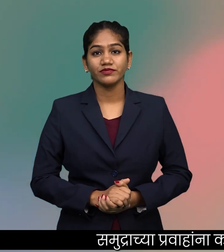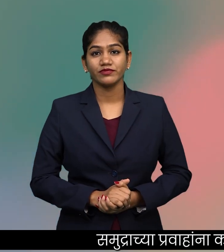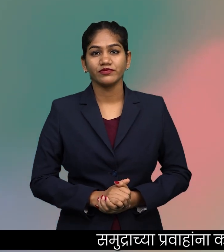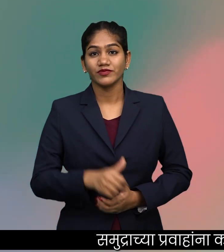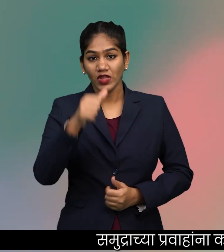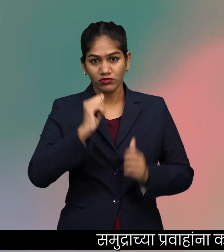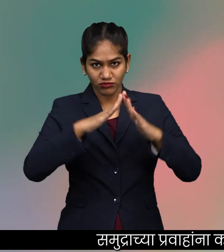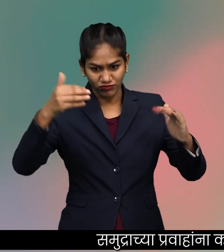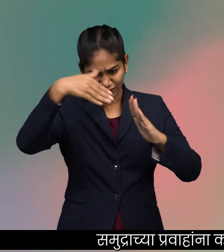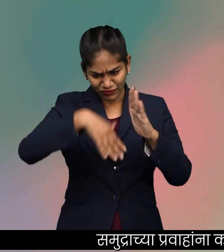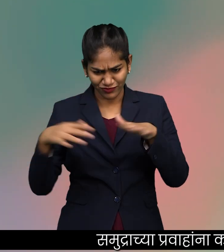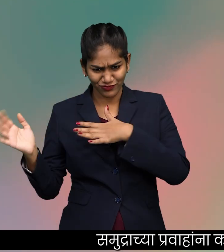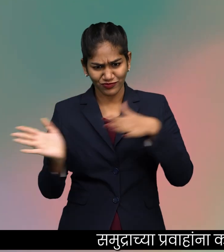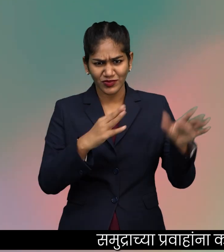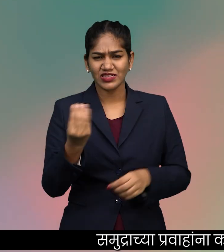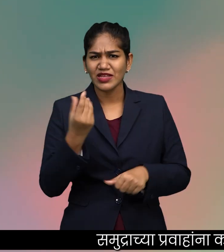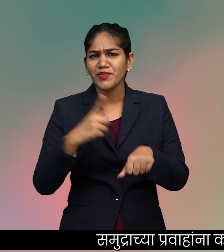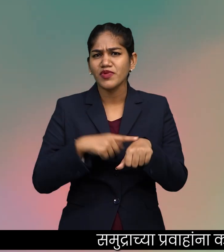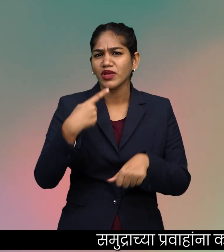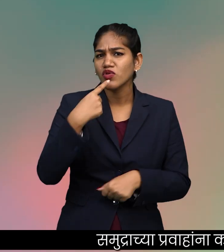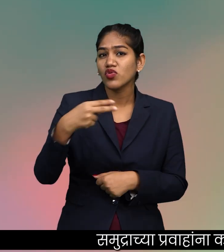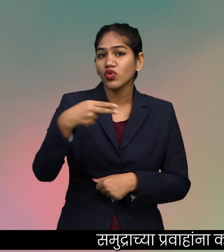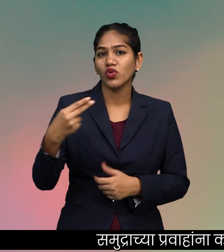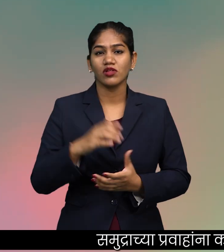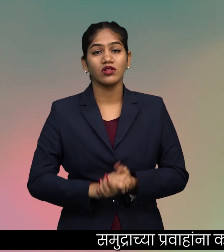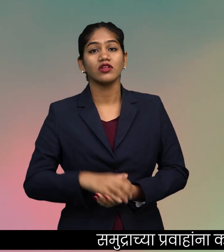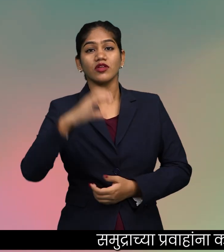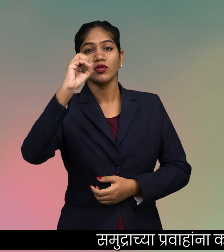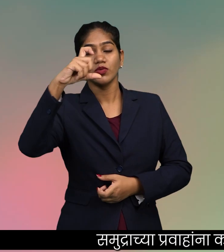समुद्राच्या प्रवाहांना कधीकधी महासागर नद्या म्हणतात.